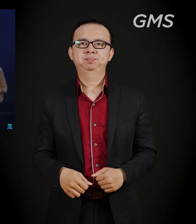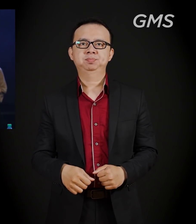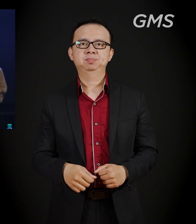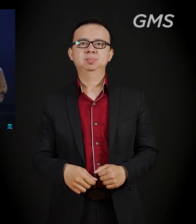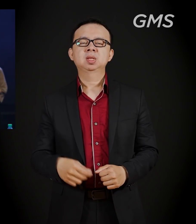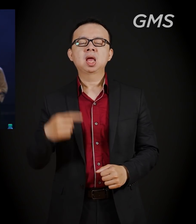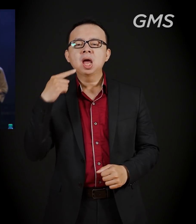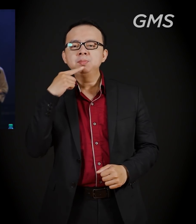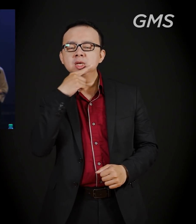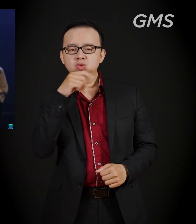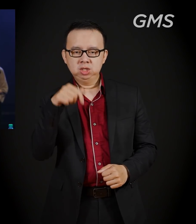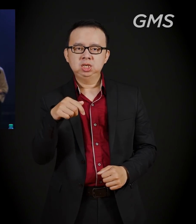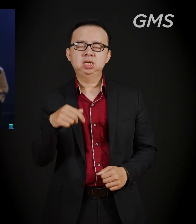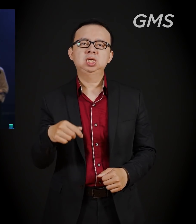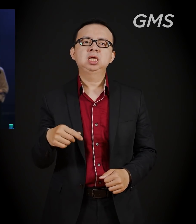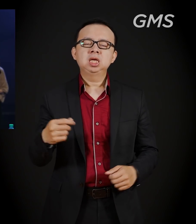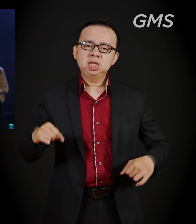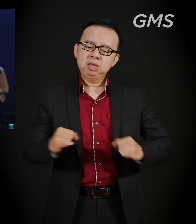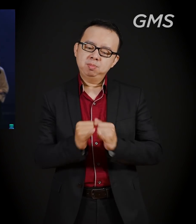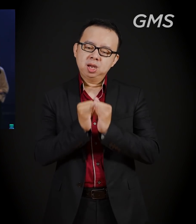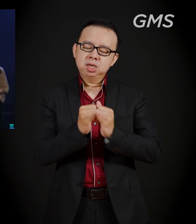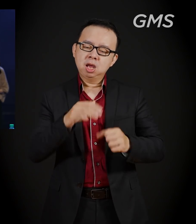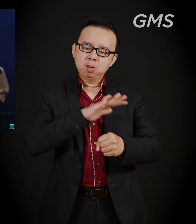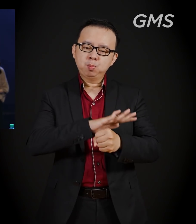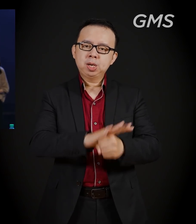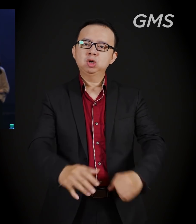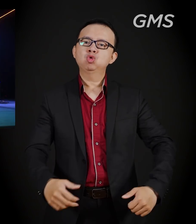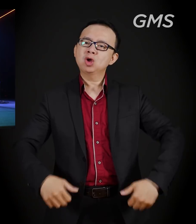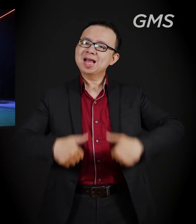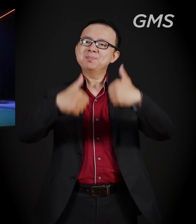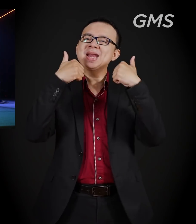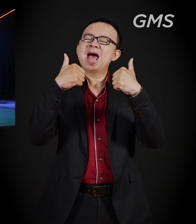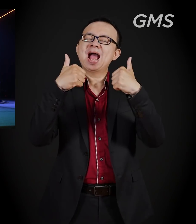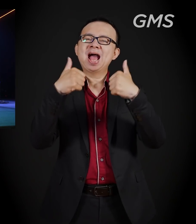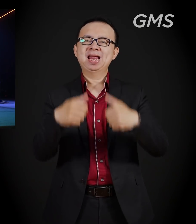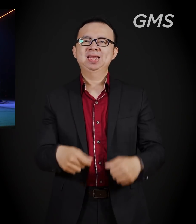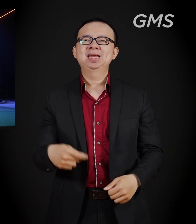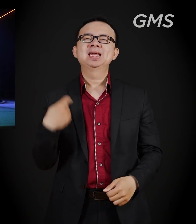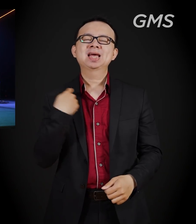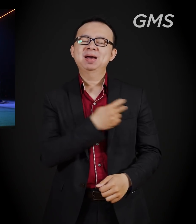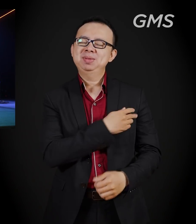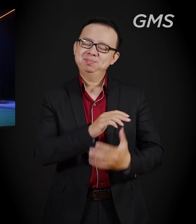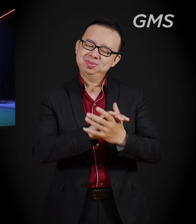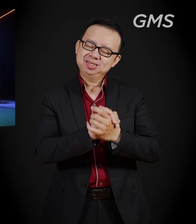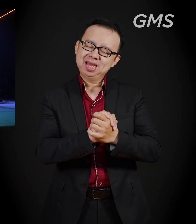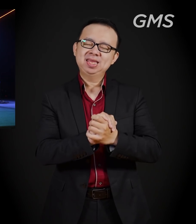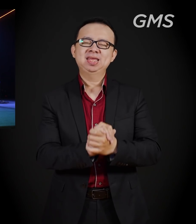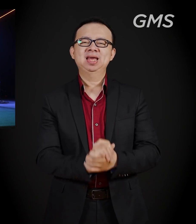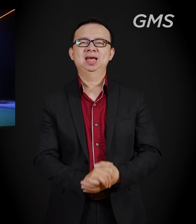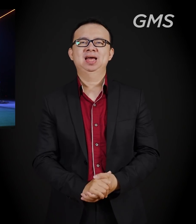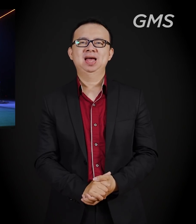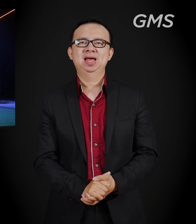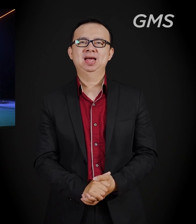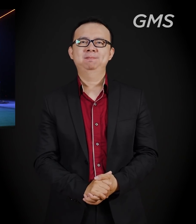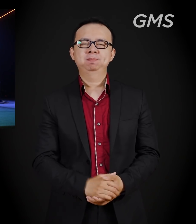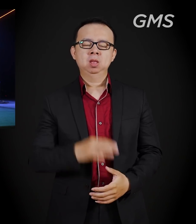hari Minggu yang penuh berkat, penuh kemenangan, penuh mujizat, penuh kedahsyatan Tuhan ini, kami ada dalam keyakinan yang kuat. Nabi